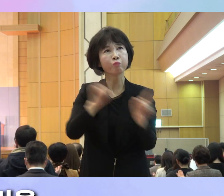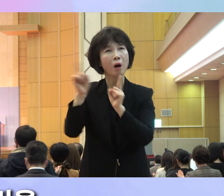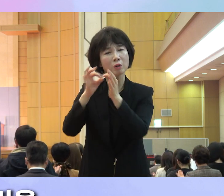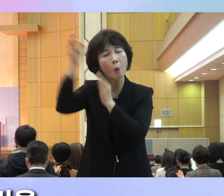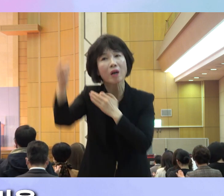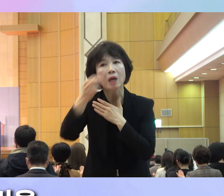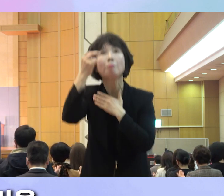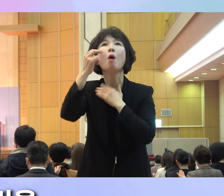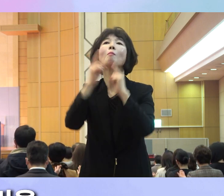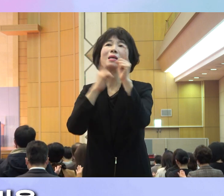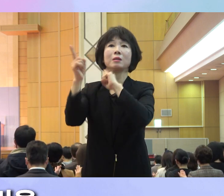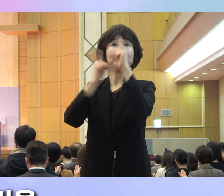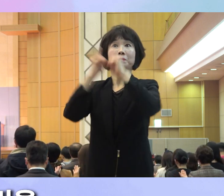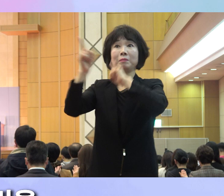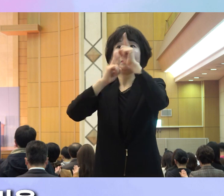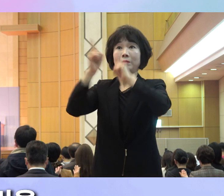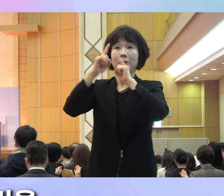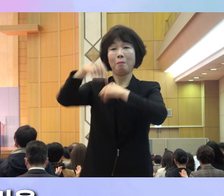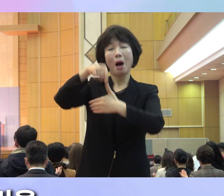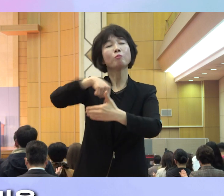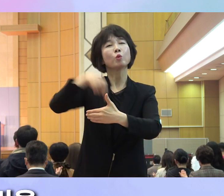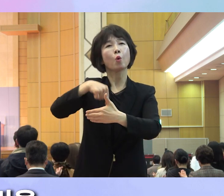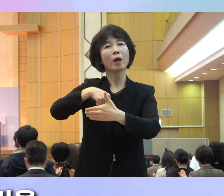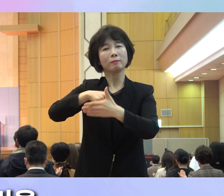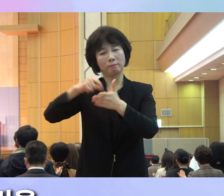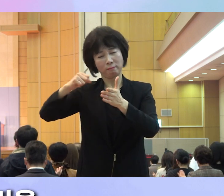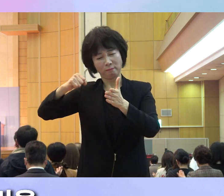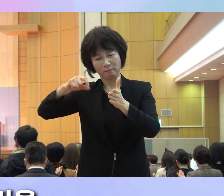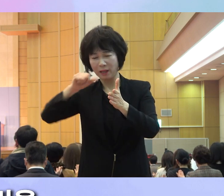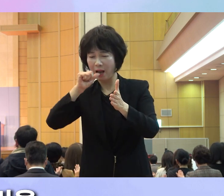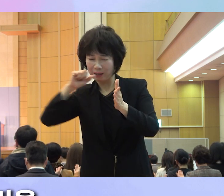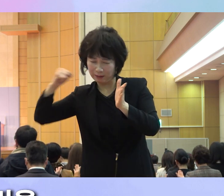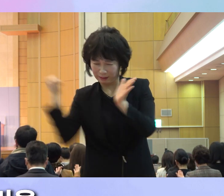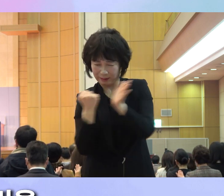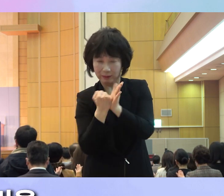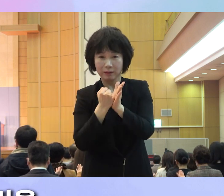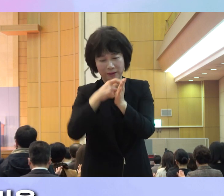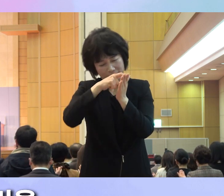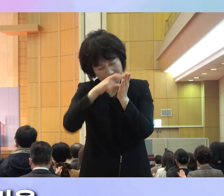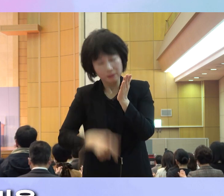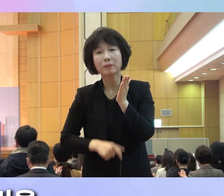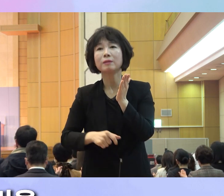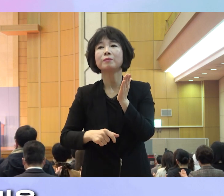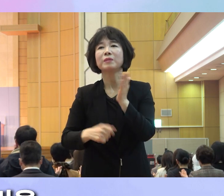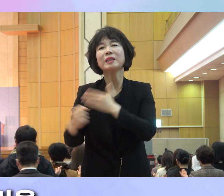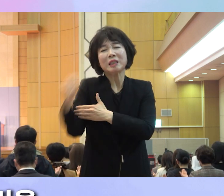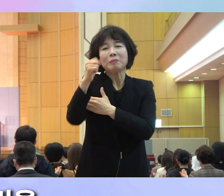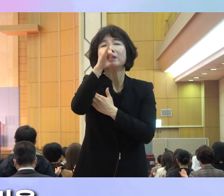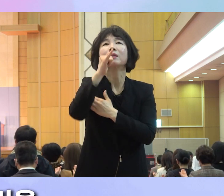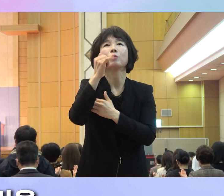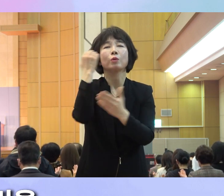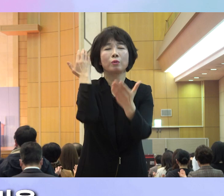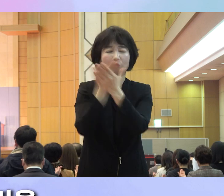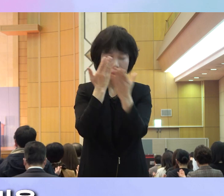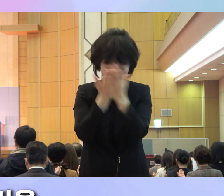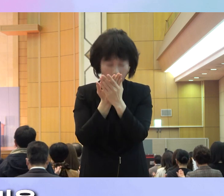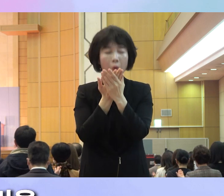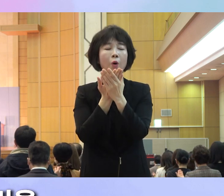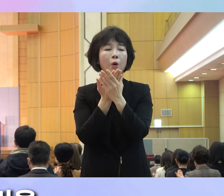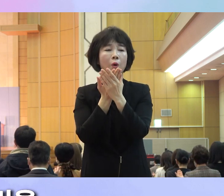생명의 말씀이 내 마음판에 새겨지게 하시고 살아 운동력 있는 말씀이 되게